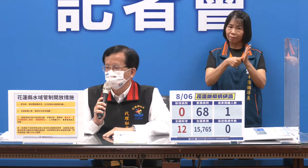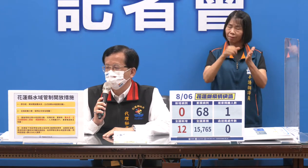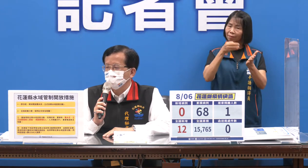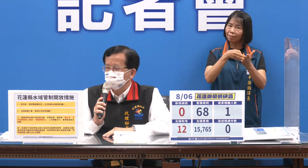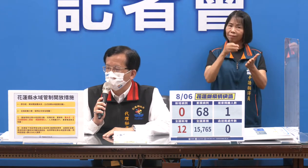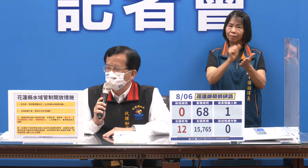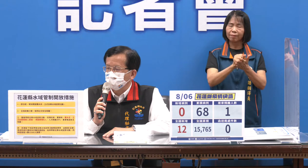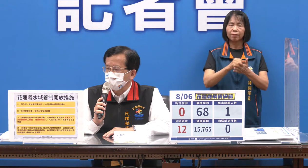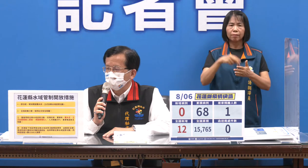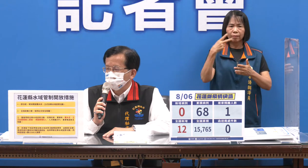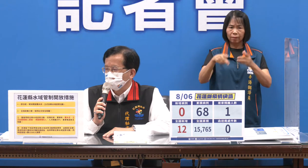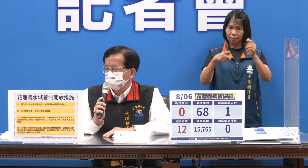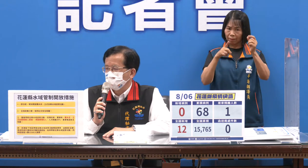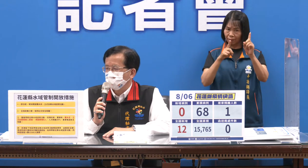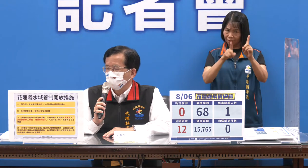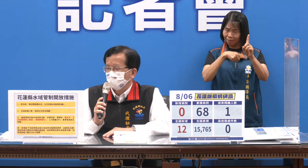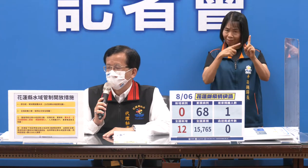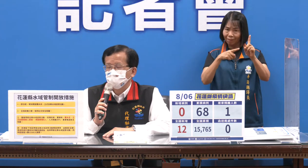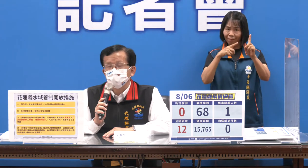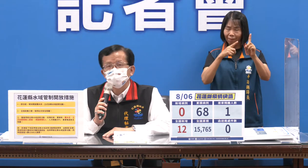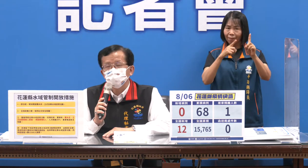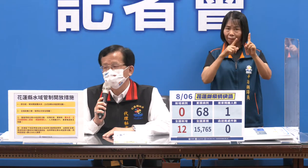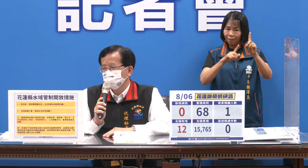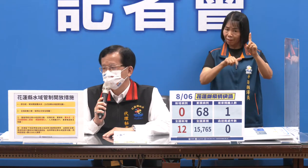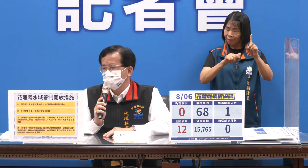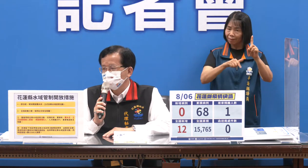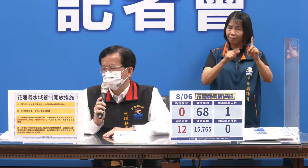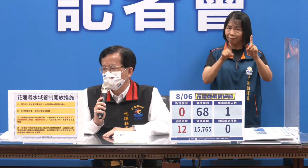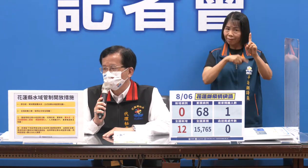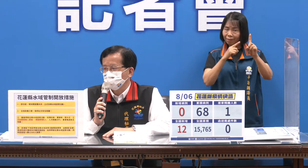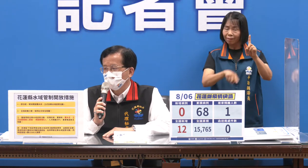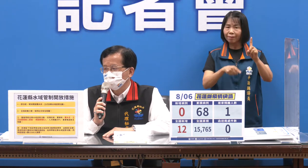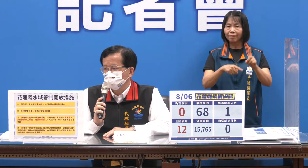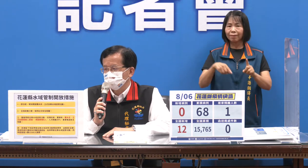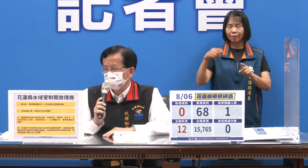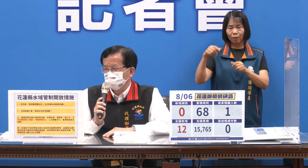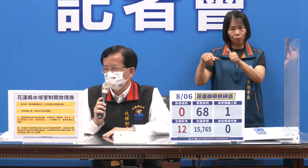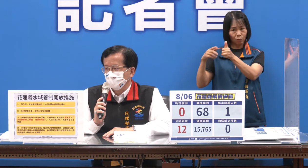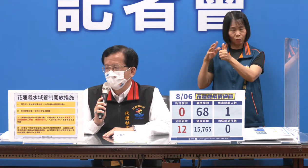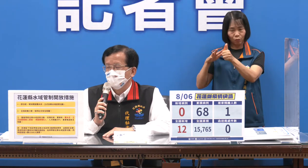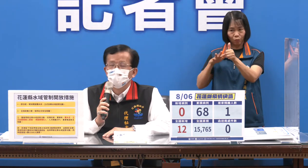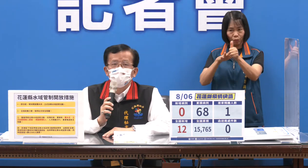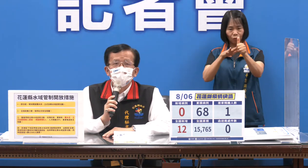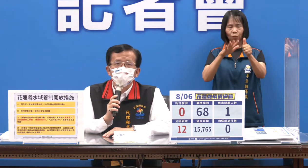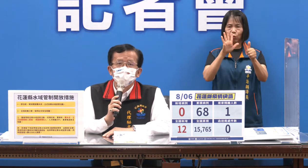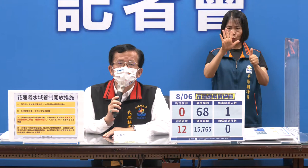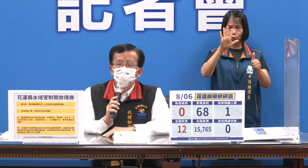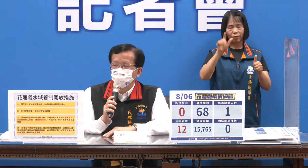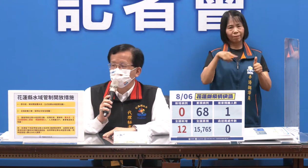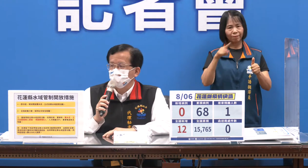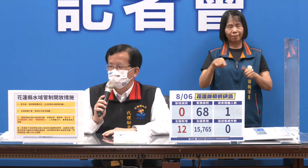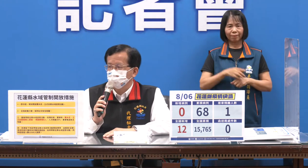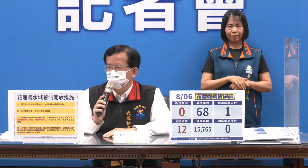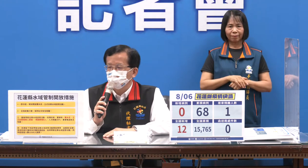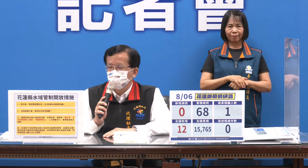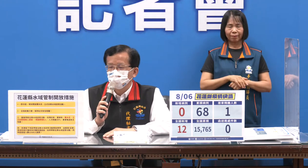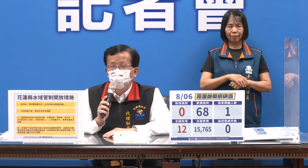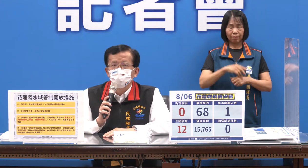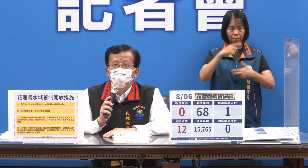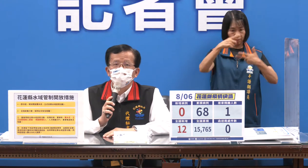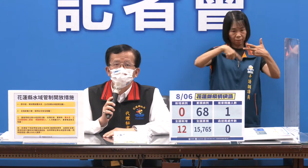单收，一个教练带领五个人，人次降载为50%。我们业者自己每